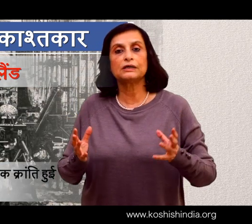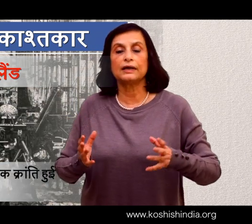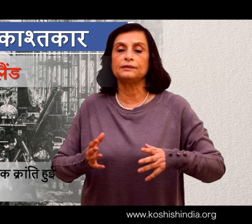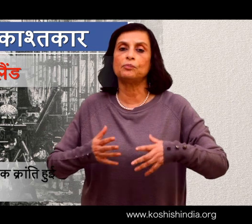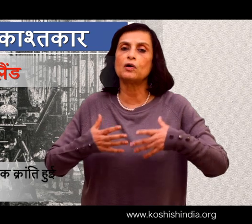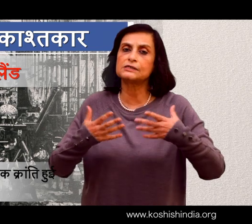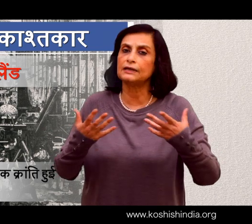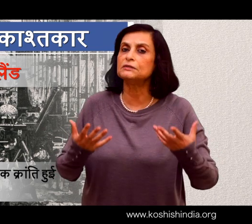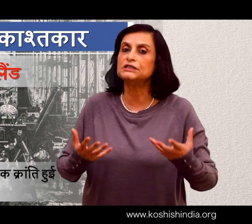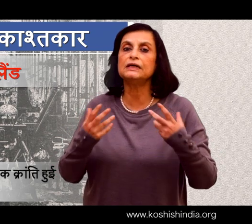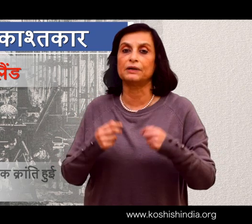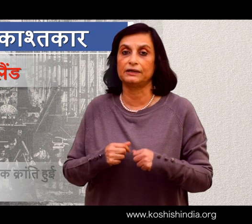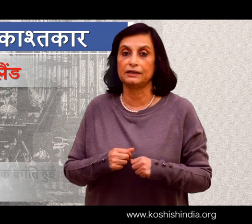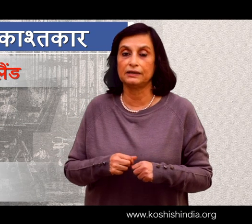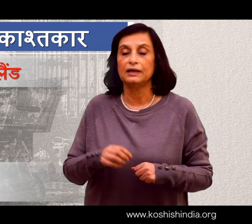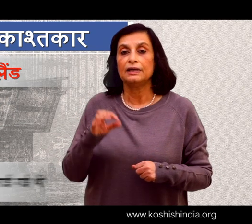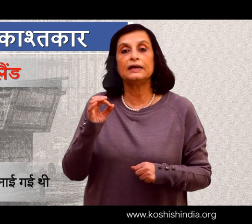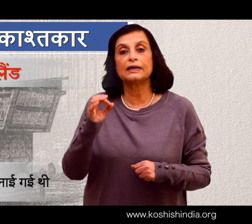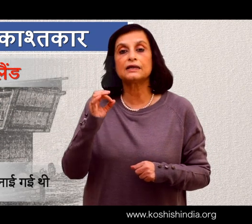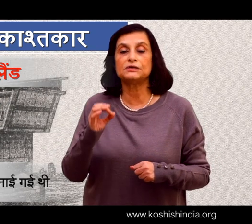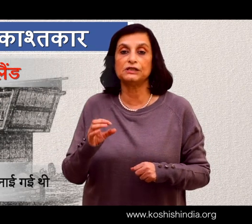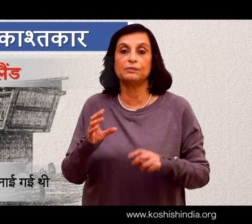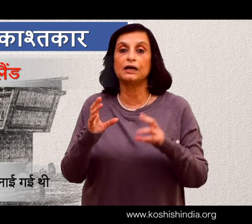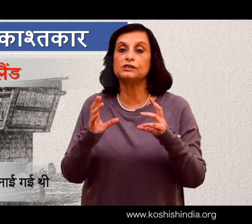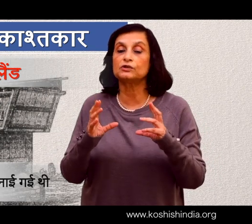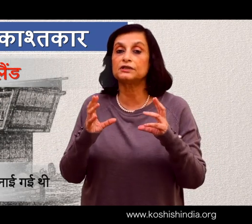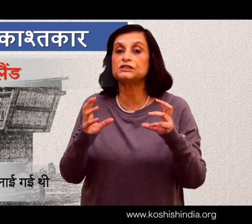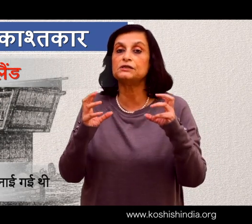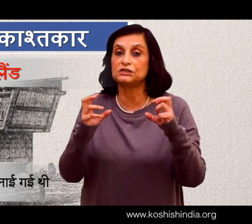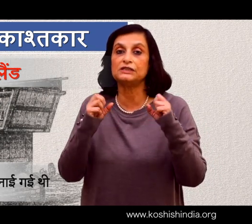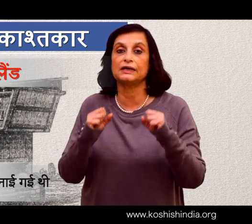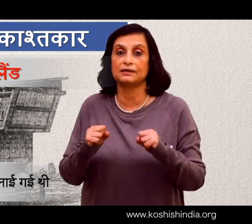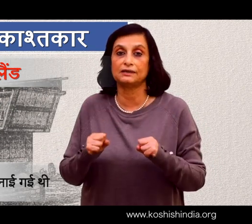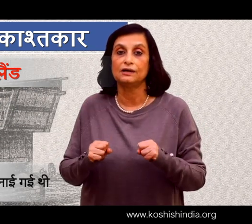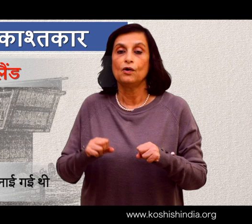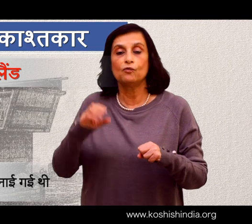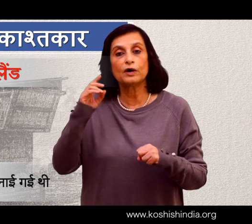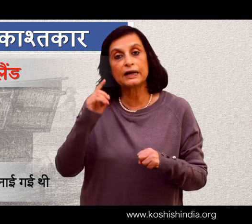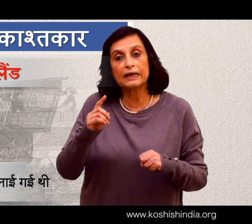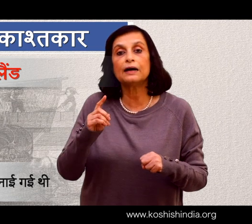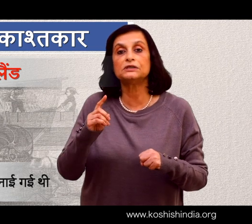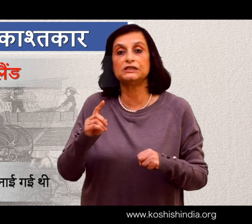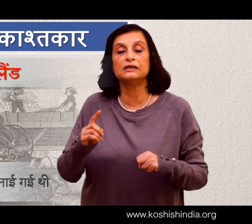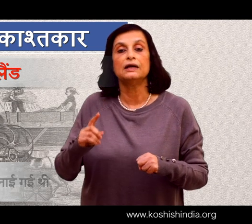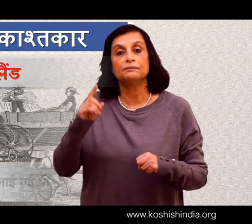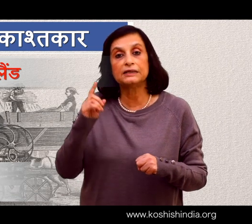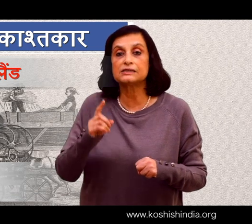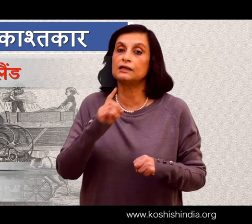इंग्लैंडमेंऔद्योगिकक्रांतिचलरहीथीऔरकईमशीनें बनाईजारहीथीं।एकमशीनबनाईगईजिसे थ्रेशिंगमशीनकहाजाताथा।उसएक मशीनने10आदमियों